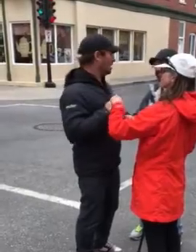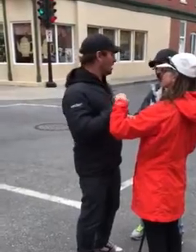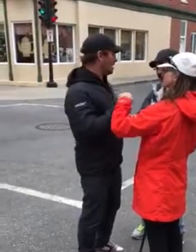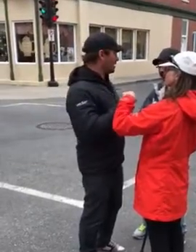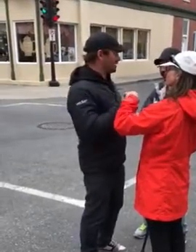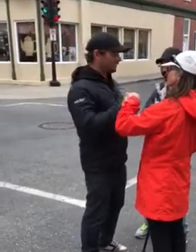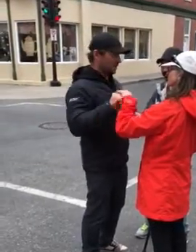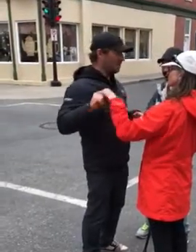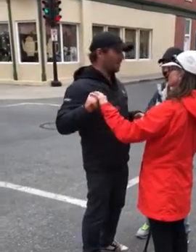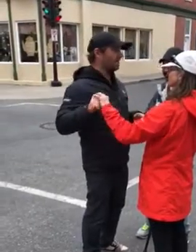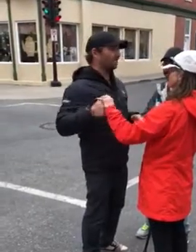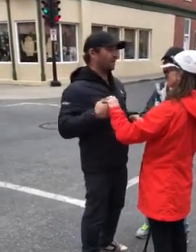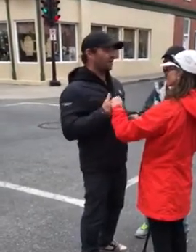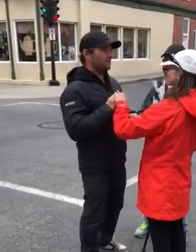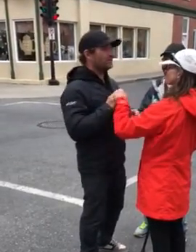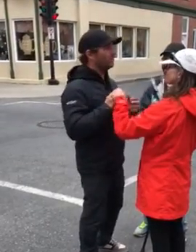Yeah, that would be very important.